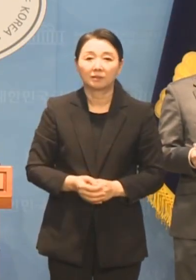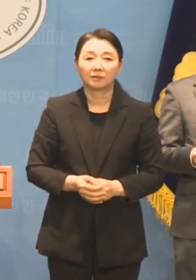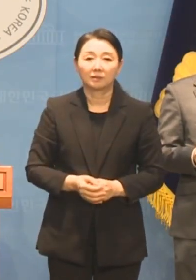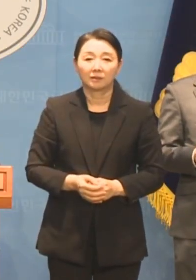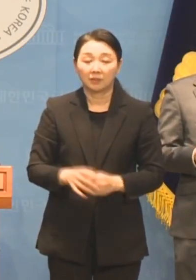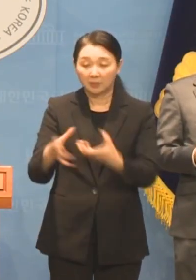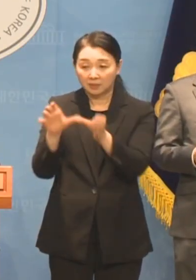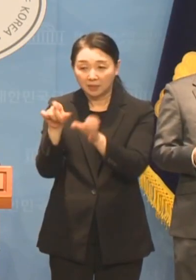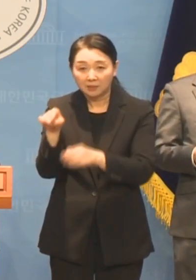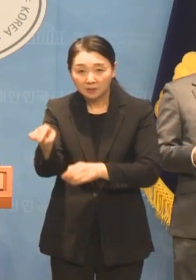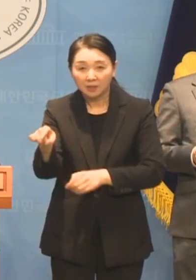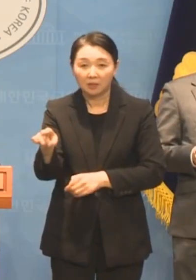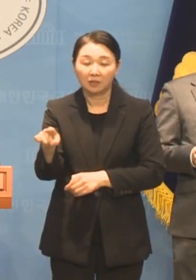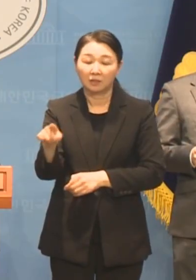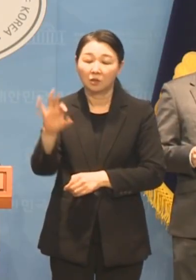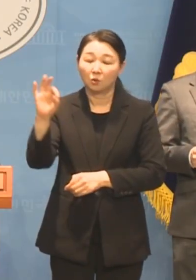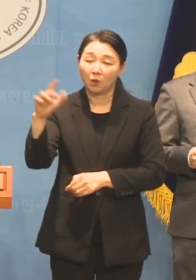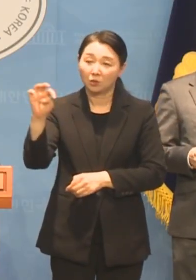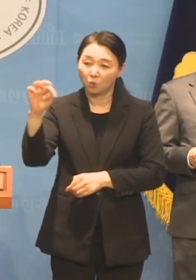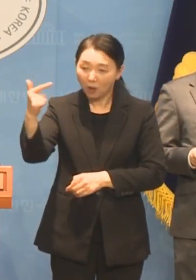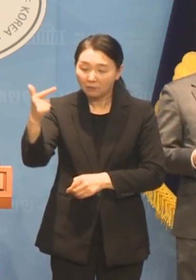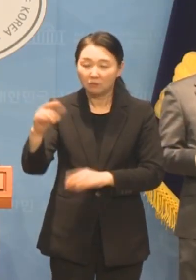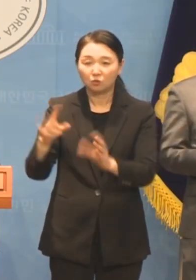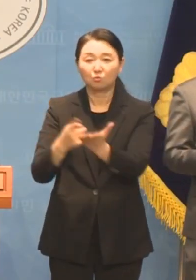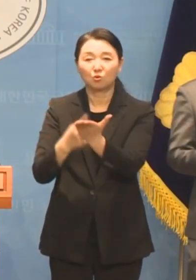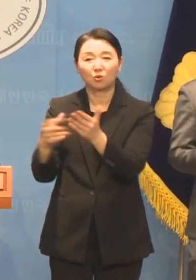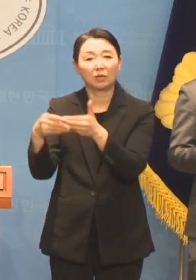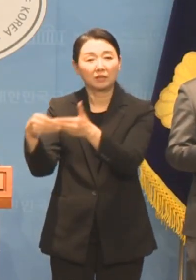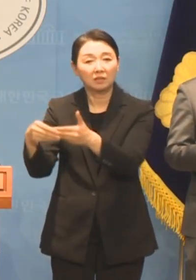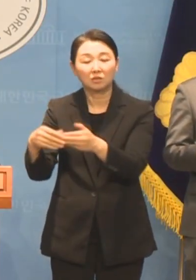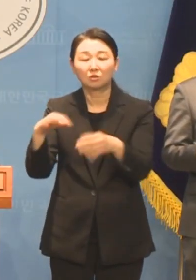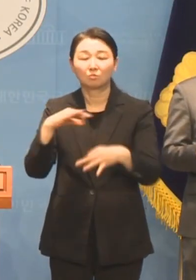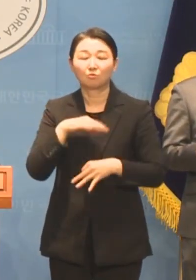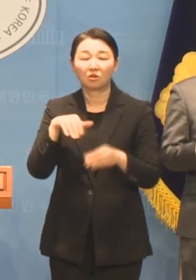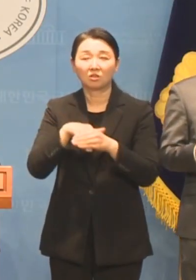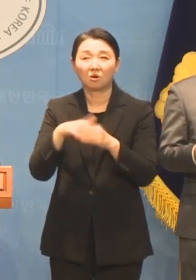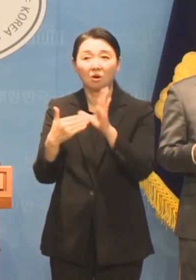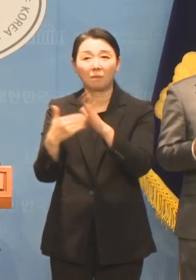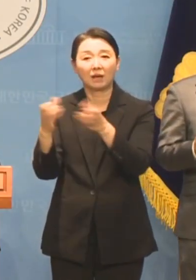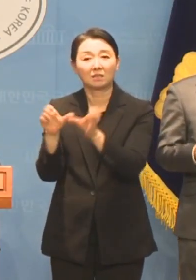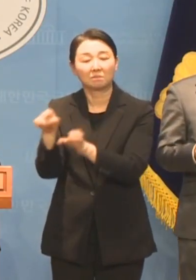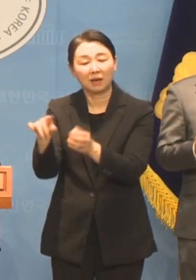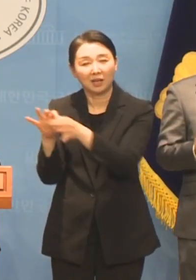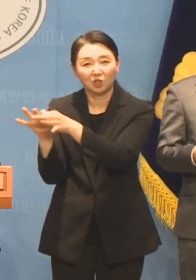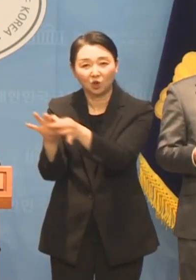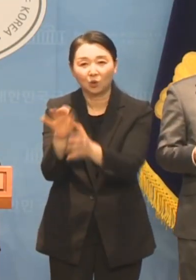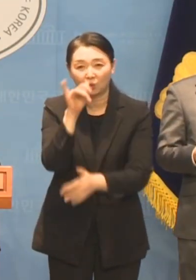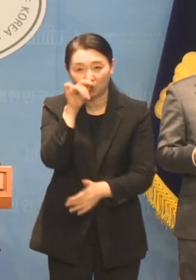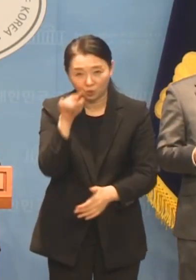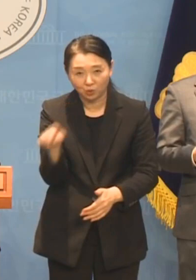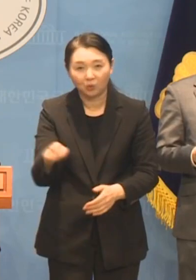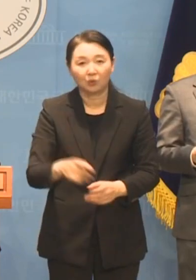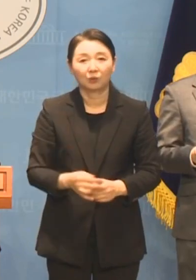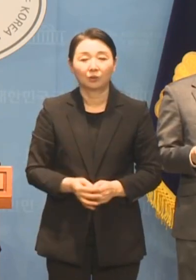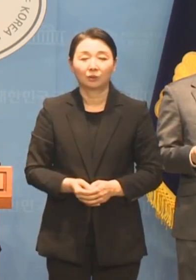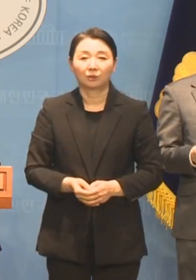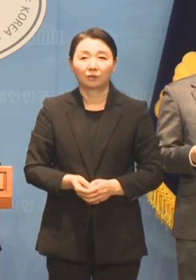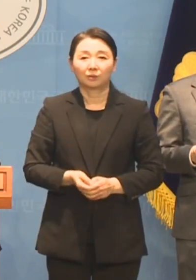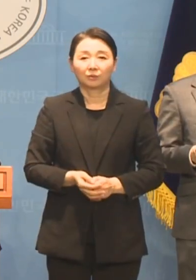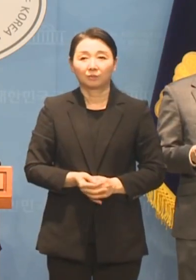특히 이 단체는 한교안 전 국무총리가 이끄는 부정선거 방지대와도 연결되어 있는 것으로